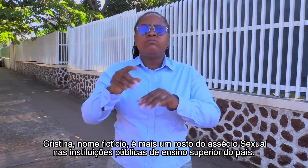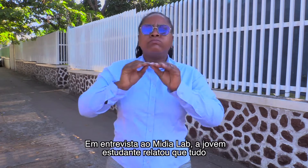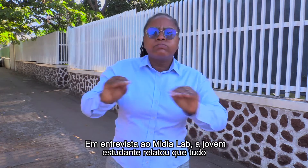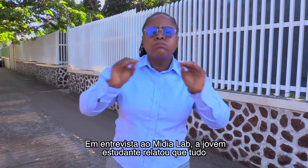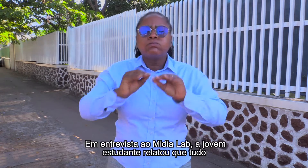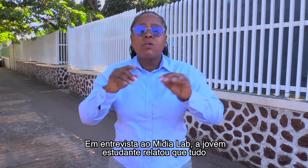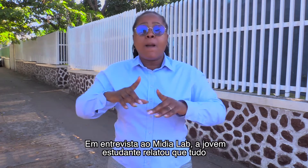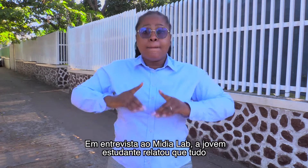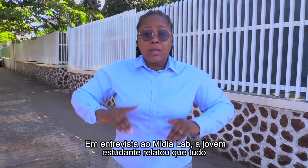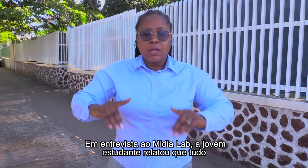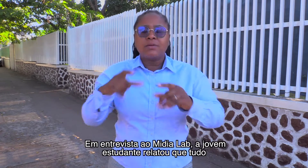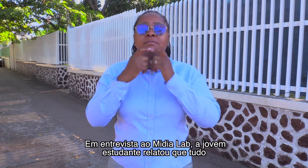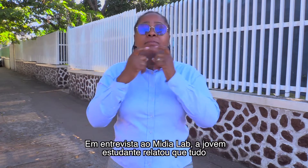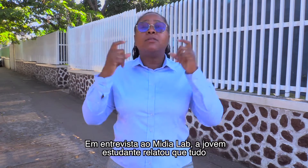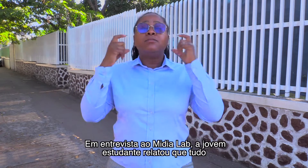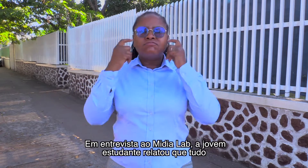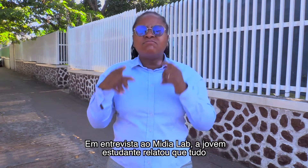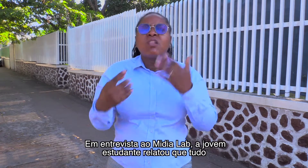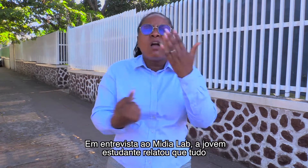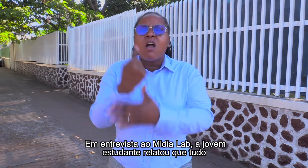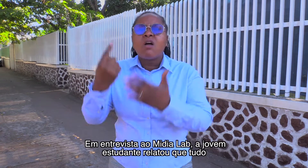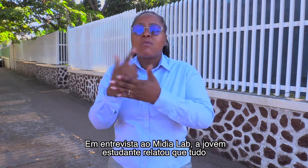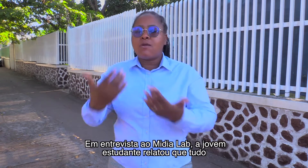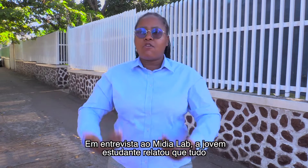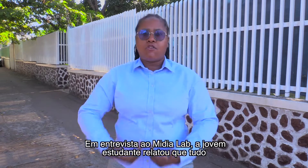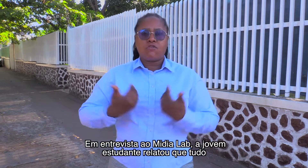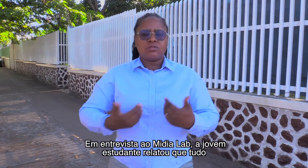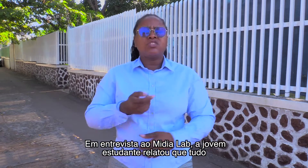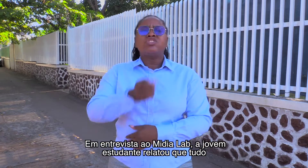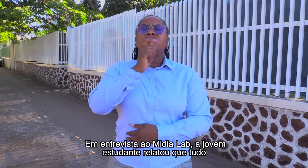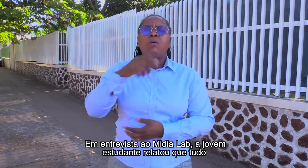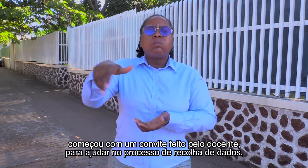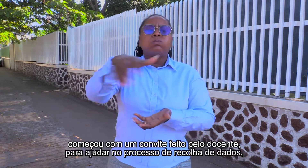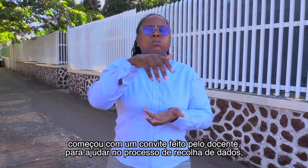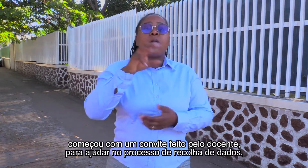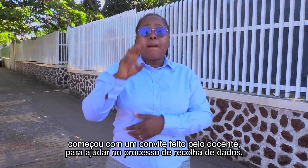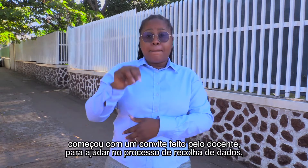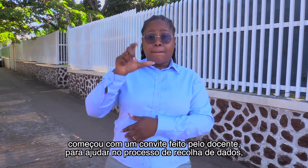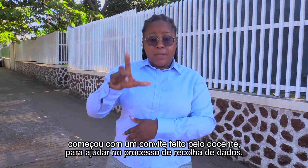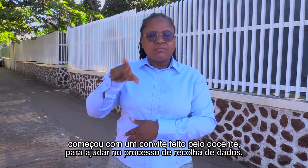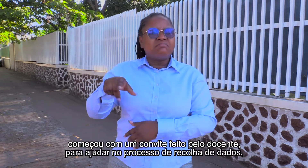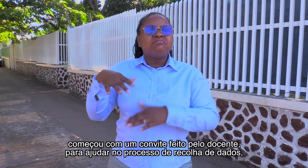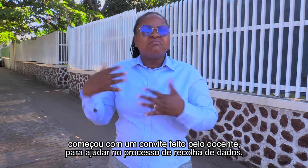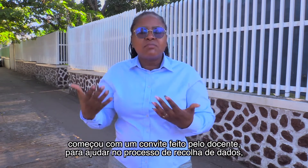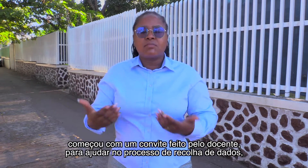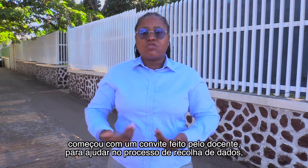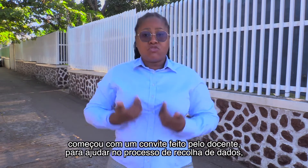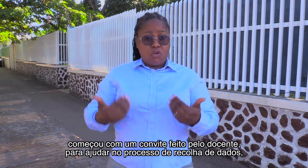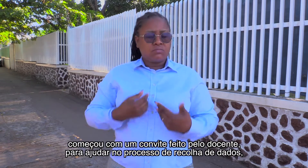Em entrevista ao Media Lab, a jovem estudante relatou que tudo começou com um convite feito pelo